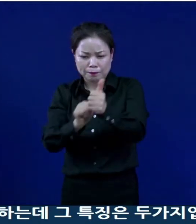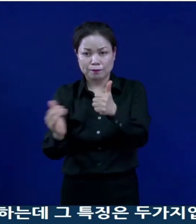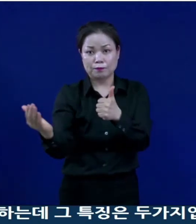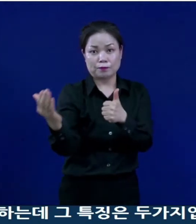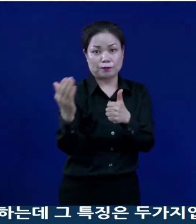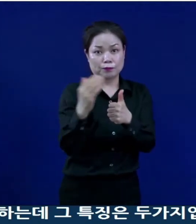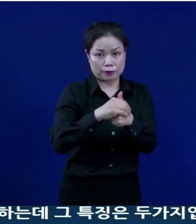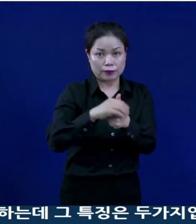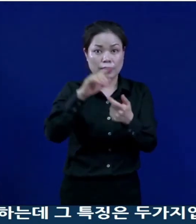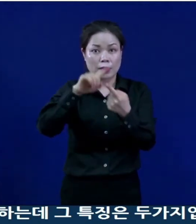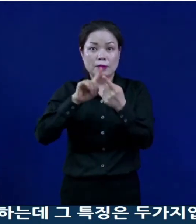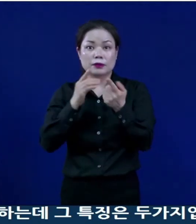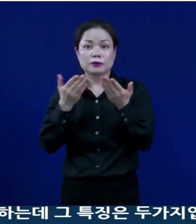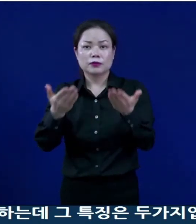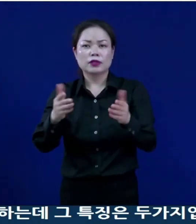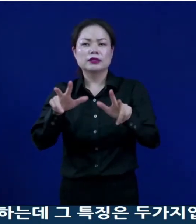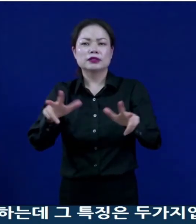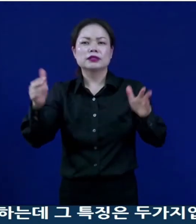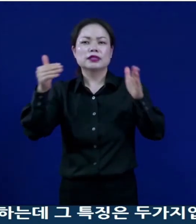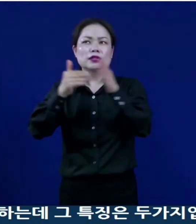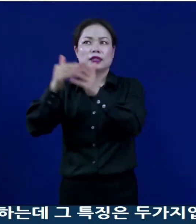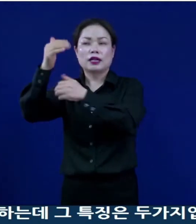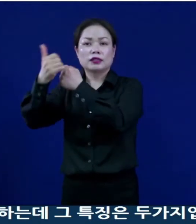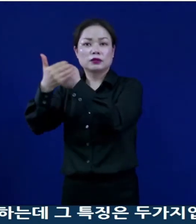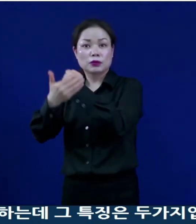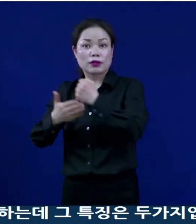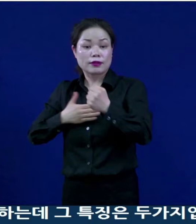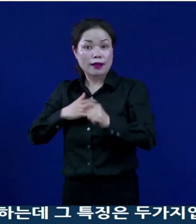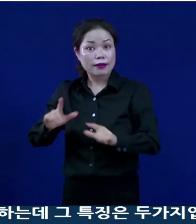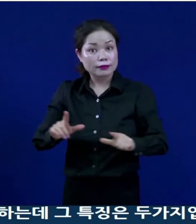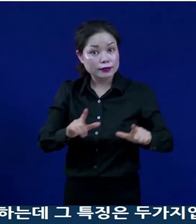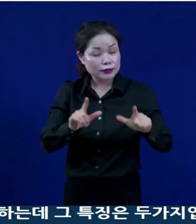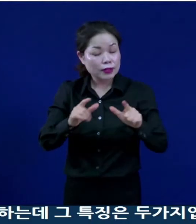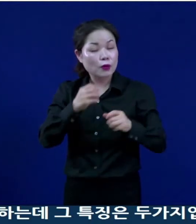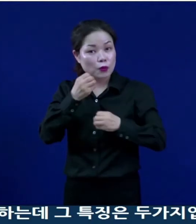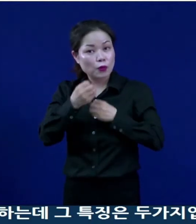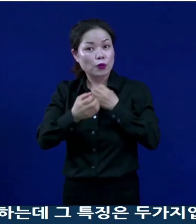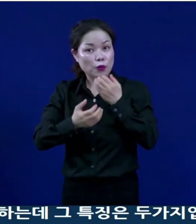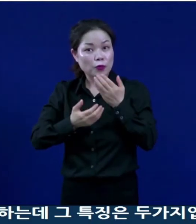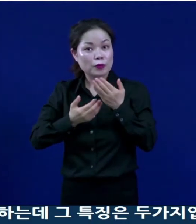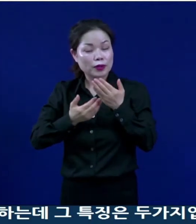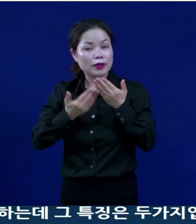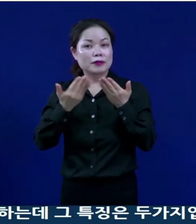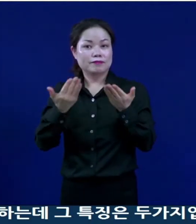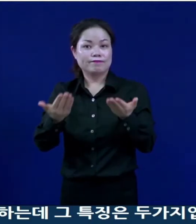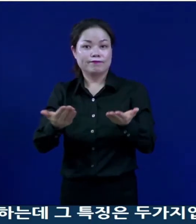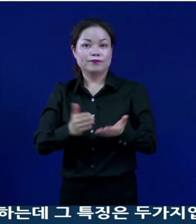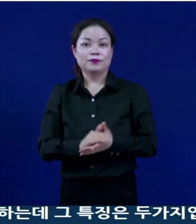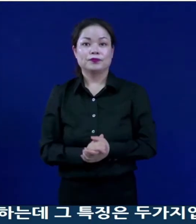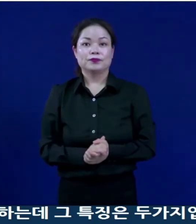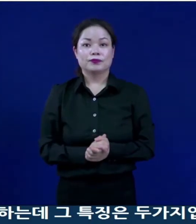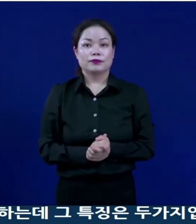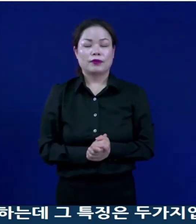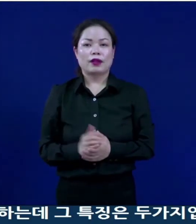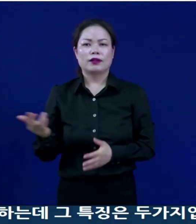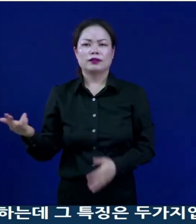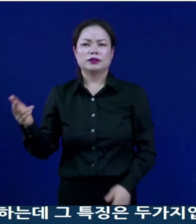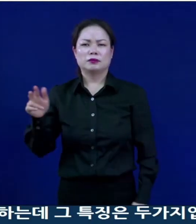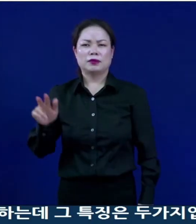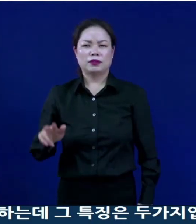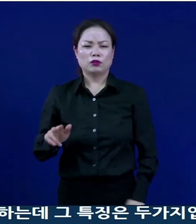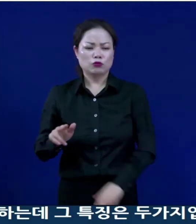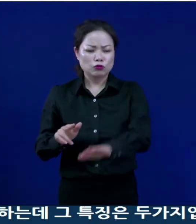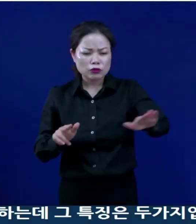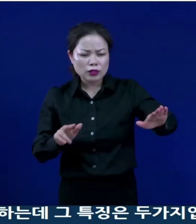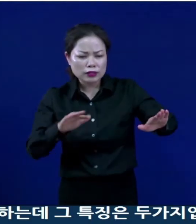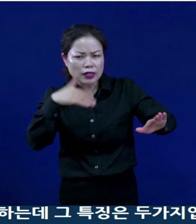말씀드리려고 합니다. 여러분은 지금까지 하나님의 은혜로 내가 살아왔느라고 아마도 고백하실 수 있으실 것입니다. 하지만